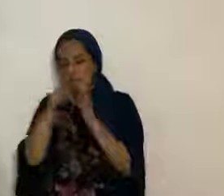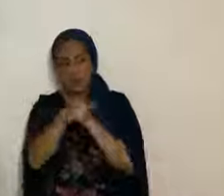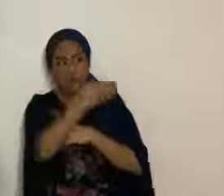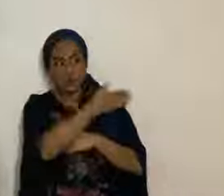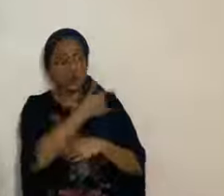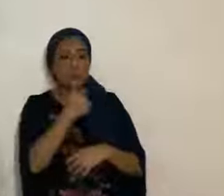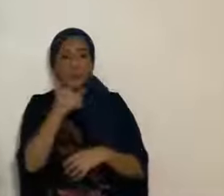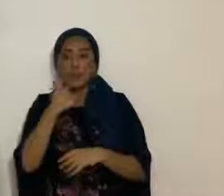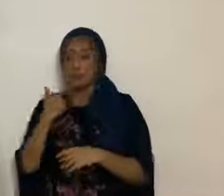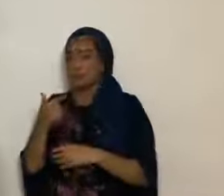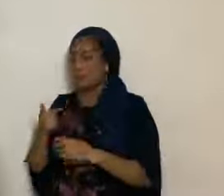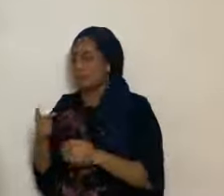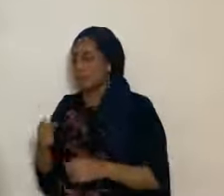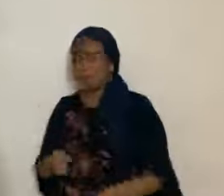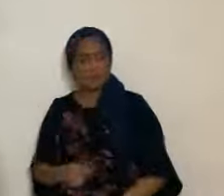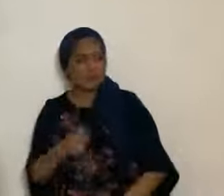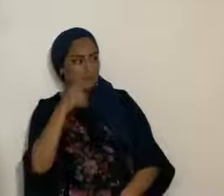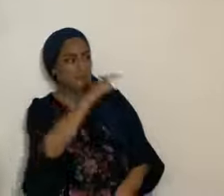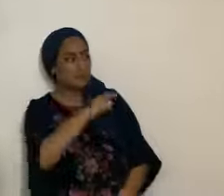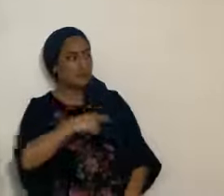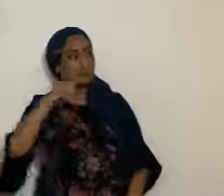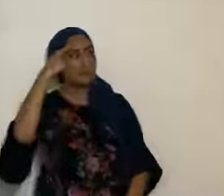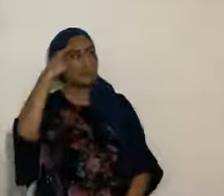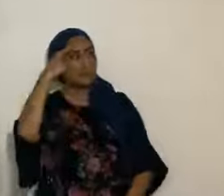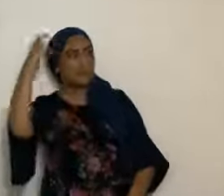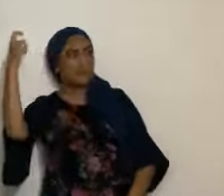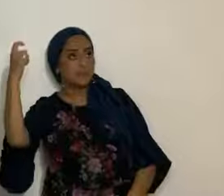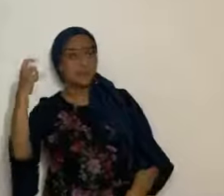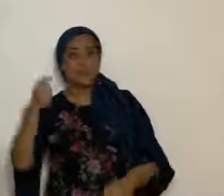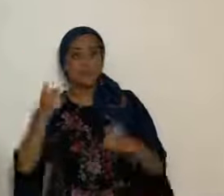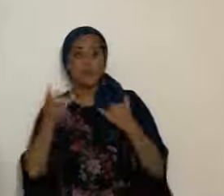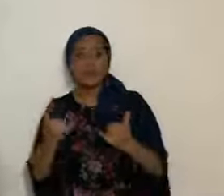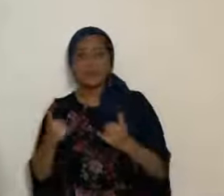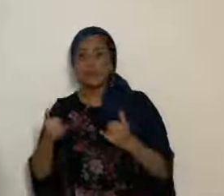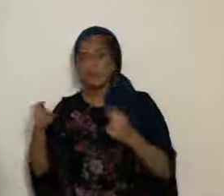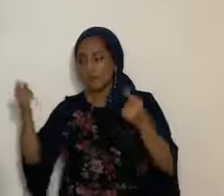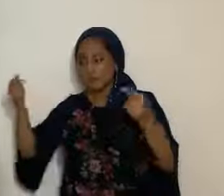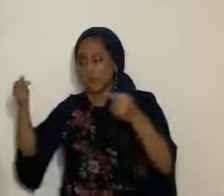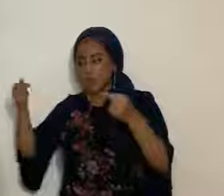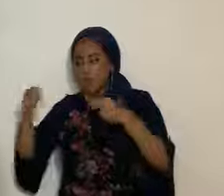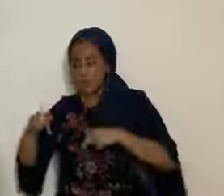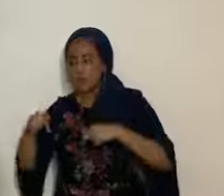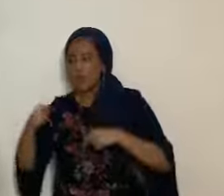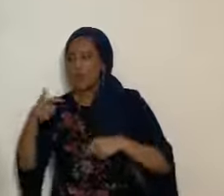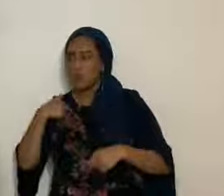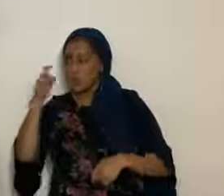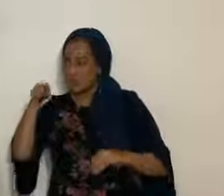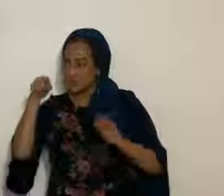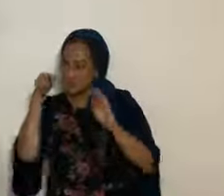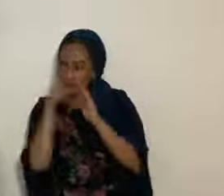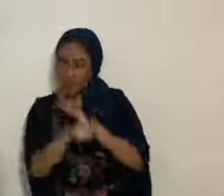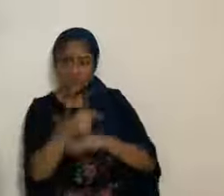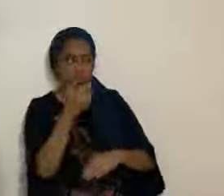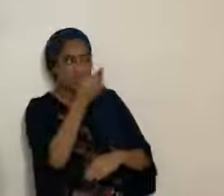He aquí, viene el soñador. Ahora pues, venid y matémosle, y echémosle en una